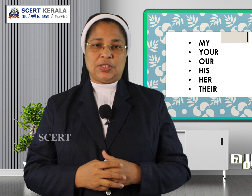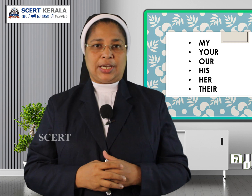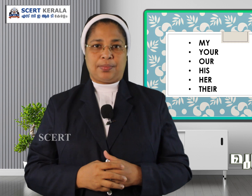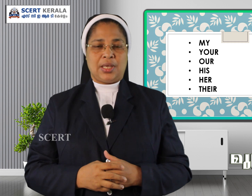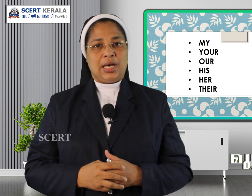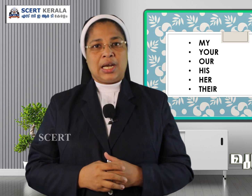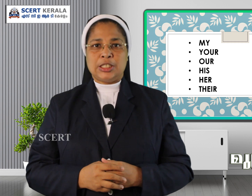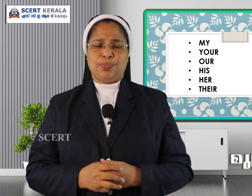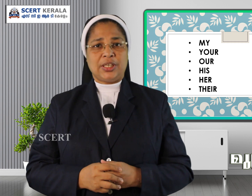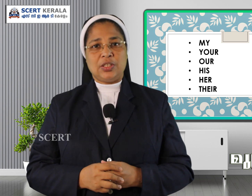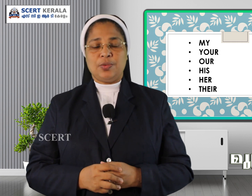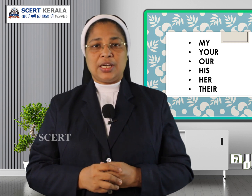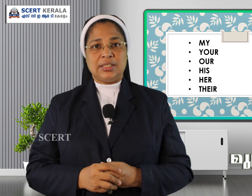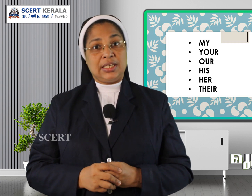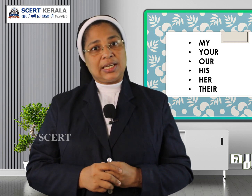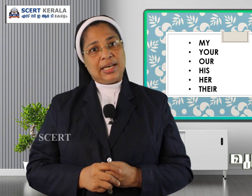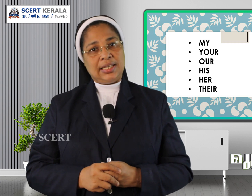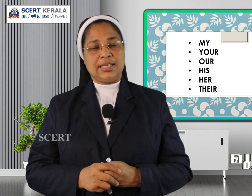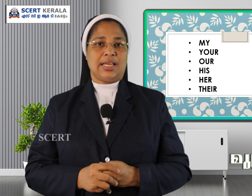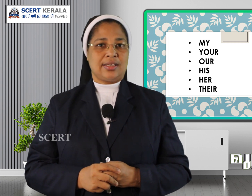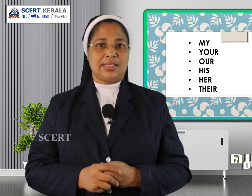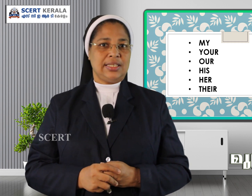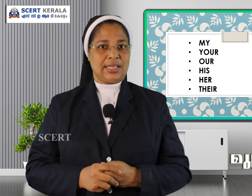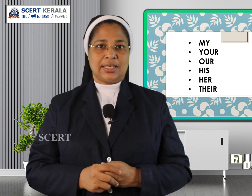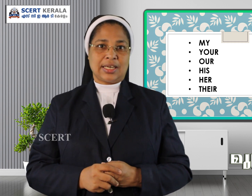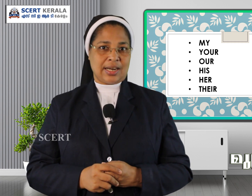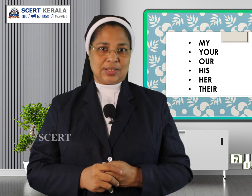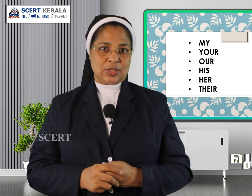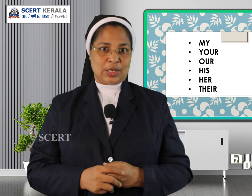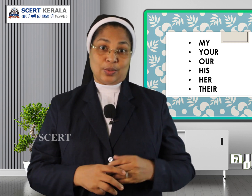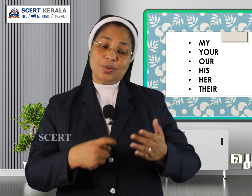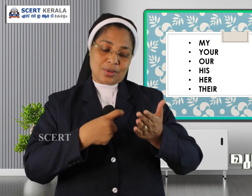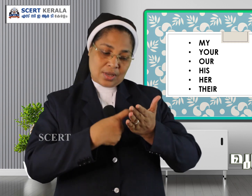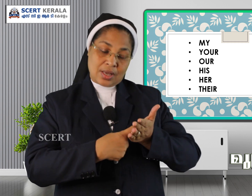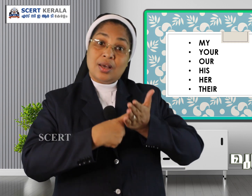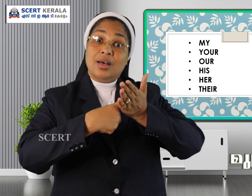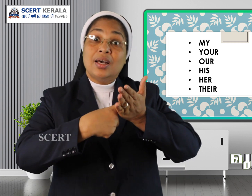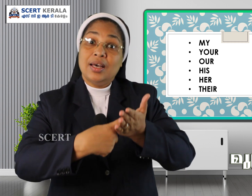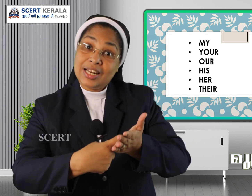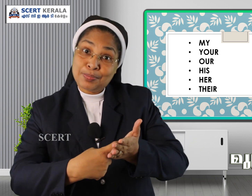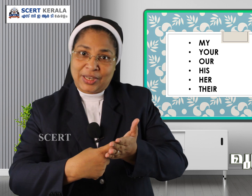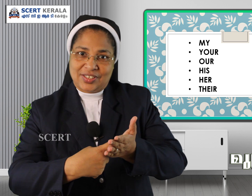ചെയ്യണം. റെസ്പെക്റ്റ് എന്ന വാക്ക് ഞാൻ കഴിഞ്ഞ ക്ലാസ്സിൽ ഞാൻ നിങ്ങളെ കാണിച്ചു തന്നിരുന്നു. റെസ്പെക്റ്റ്,